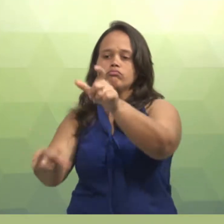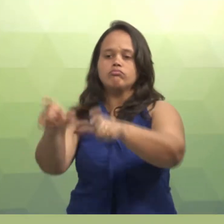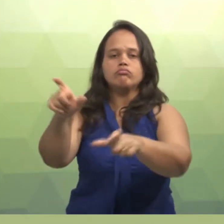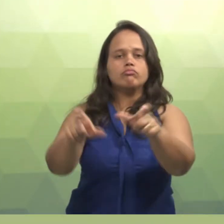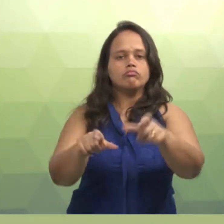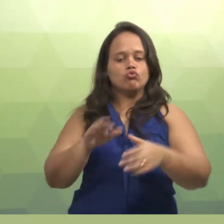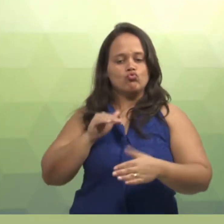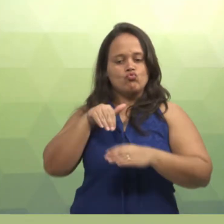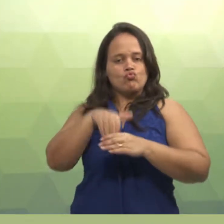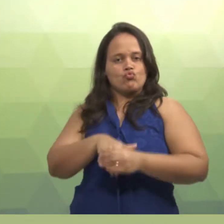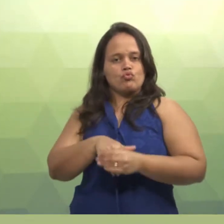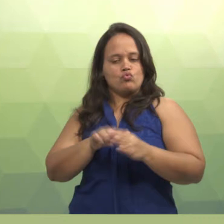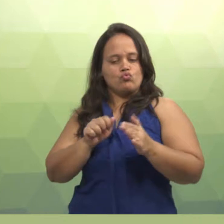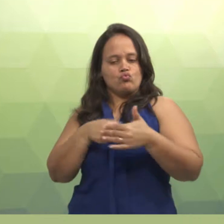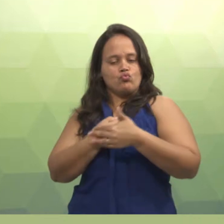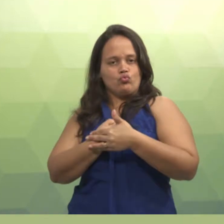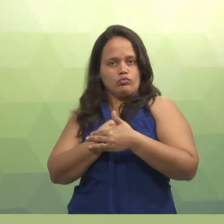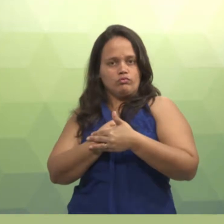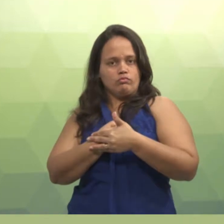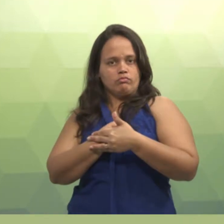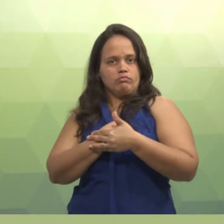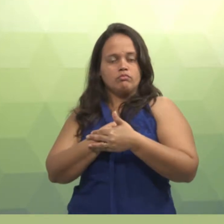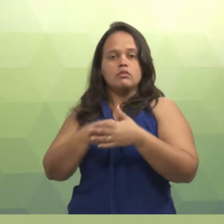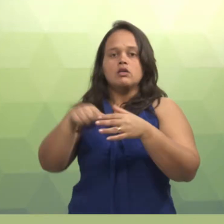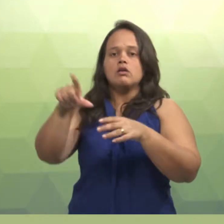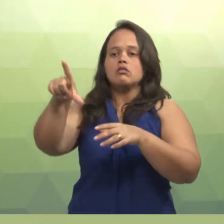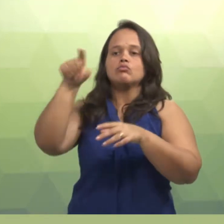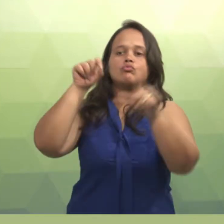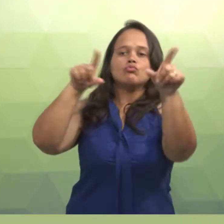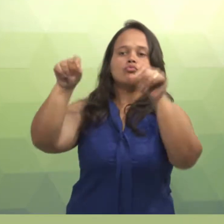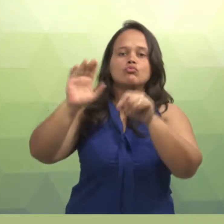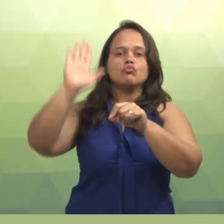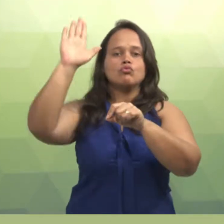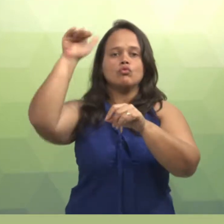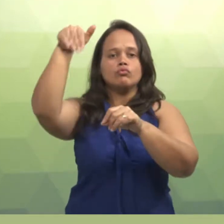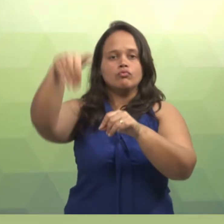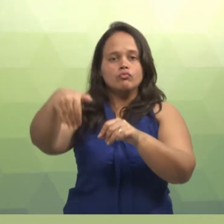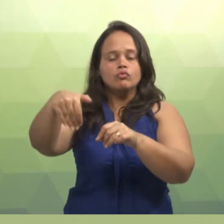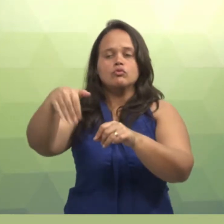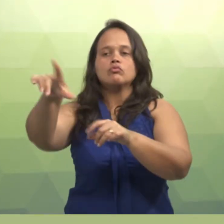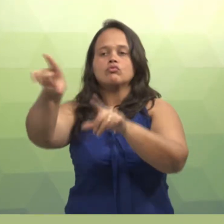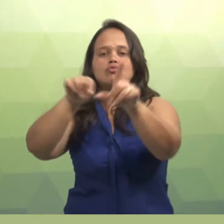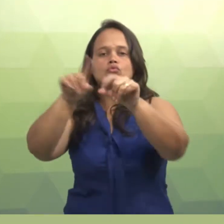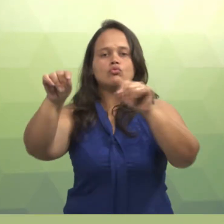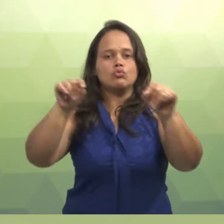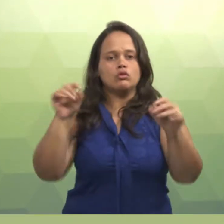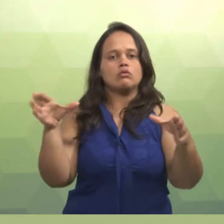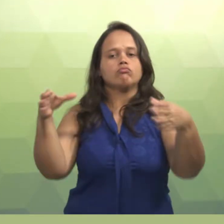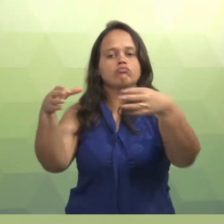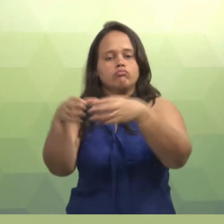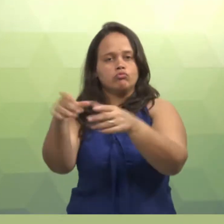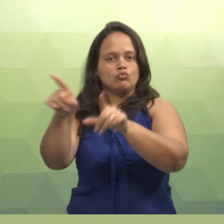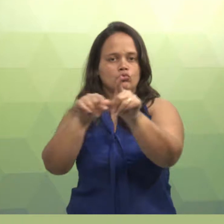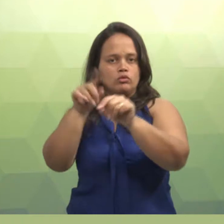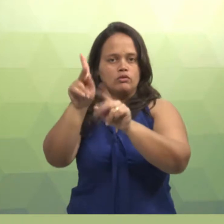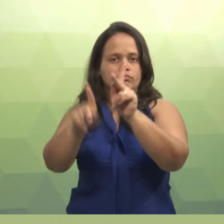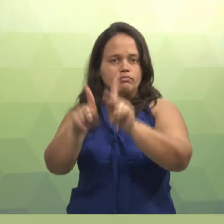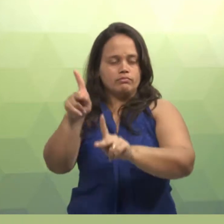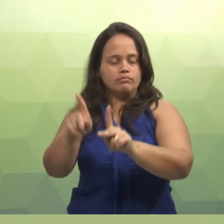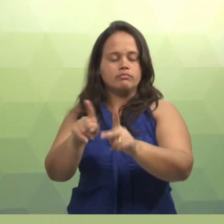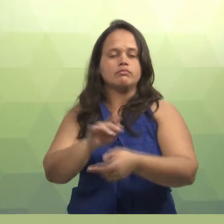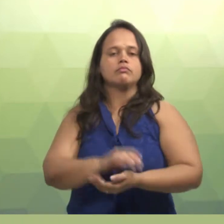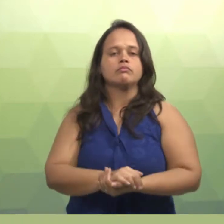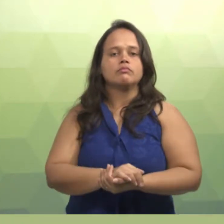eleição convocada especialmente para esse fim. A composição do colegiado escolar é feita segundo o número de alunos na